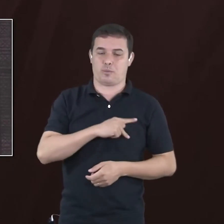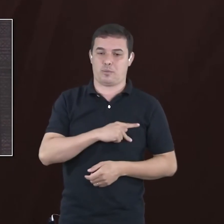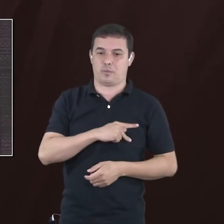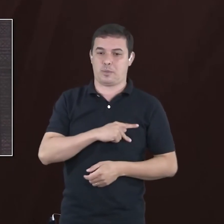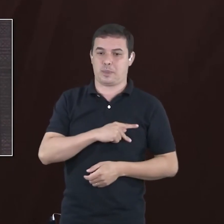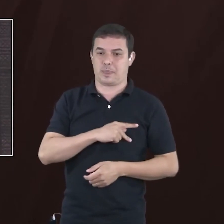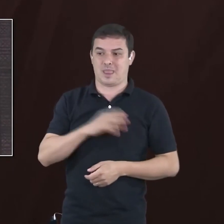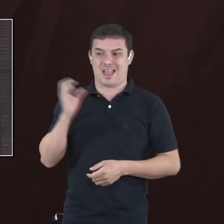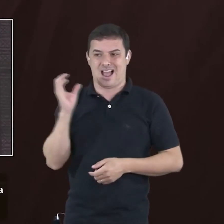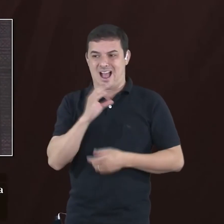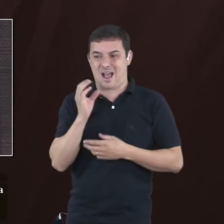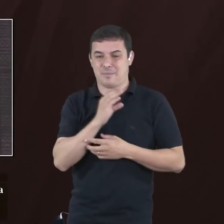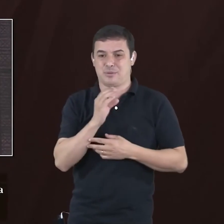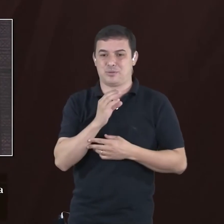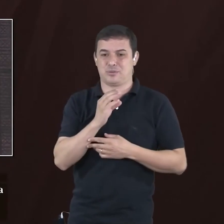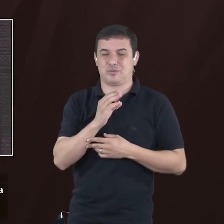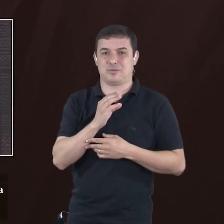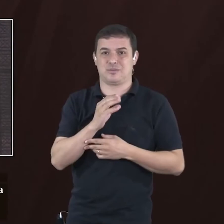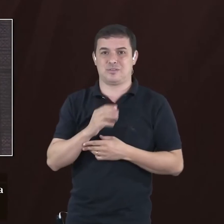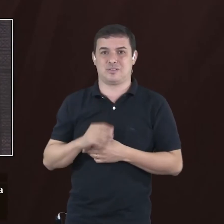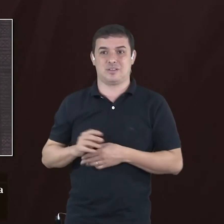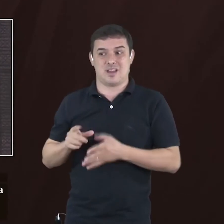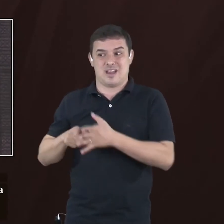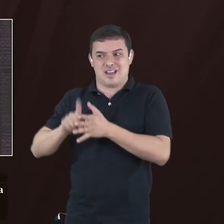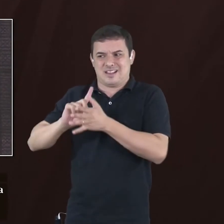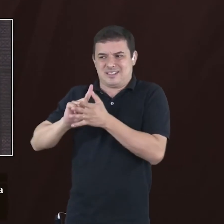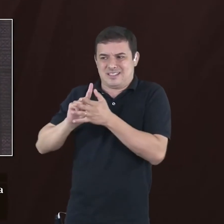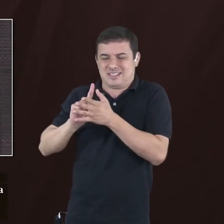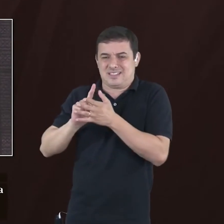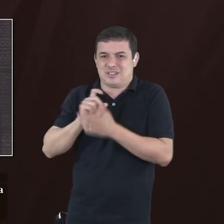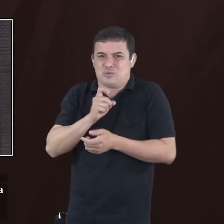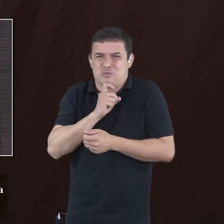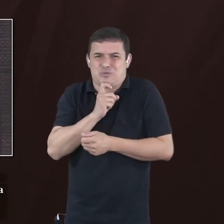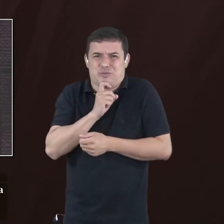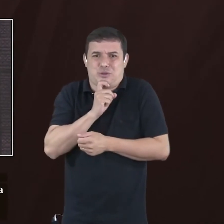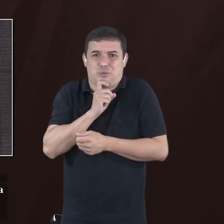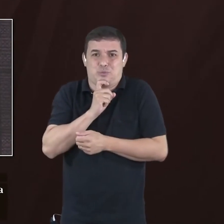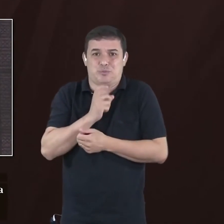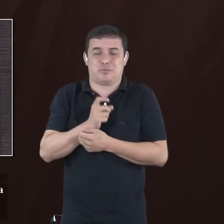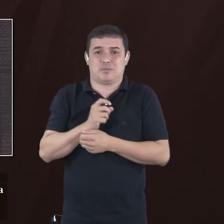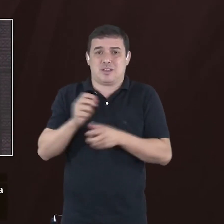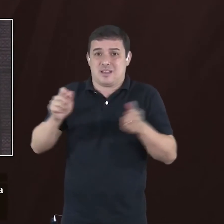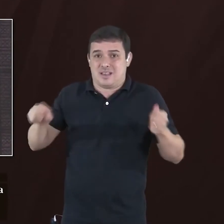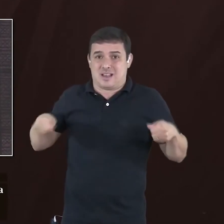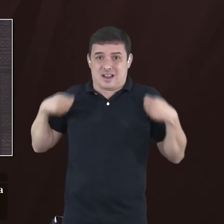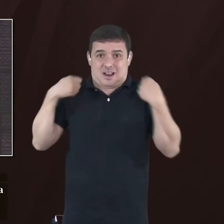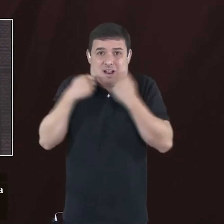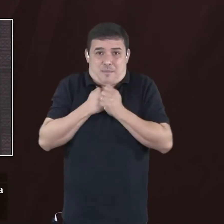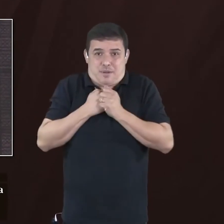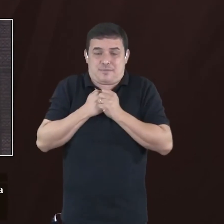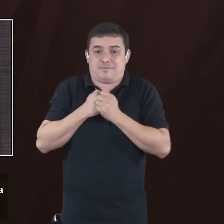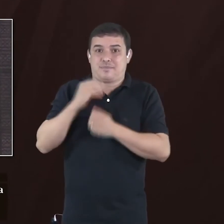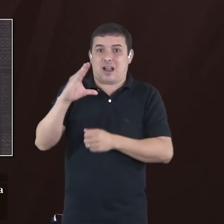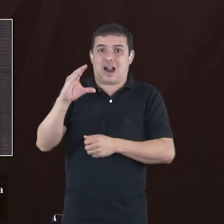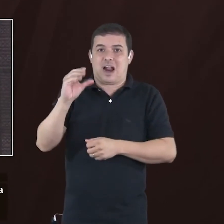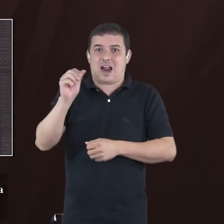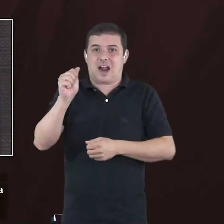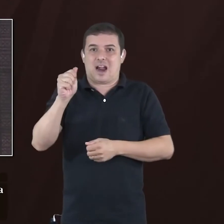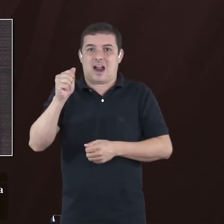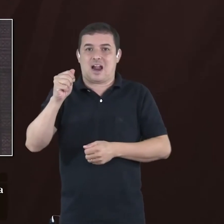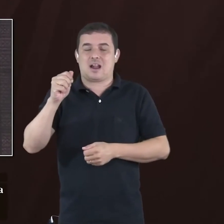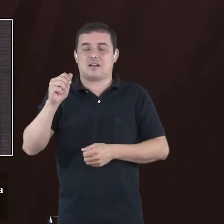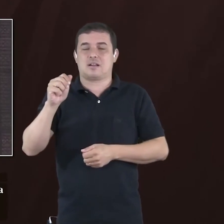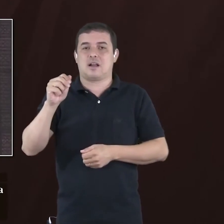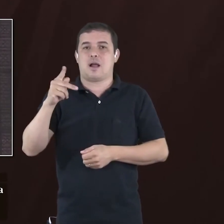Apressa-te a vir antes do inverno. Eu estou com frio, traga a capa. Procura vir no inverno, antes do